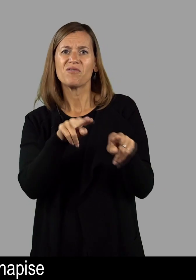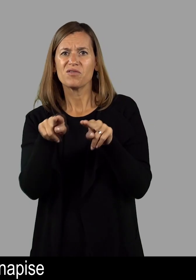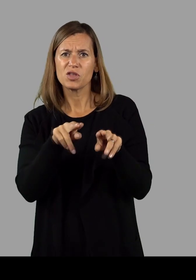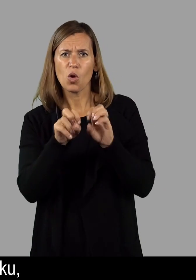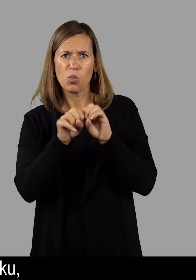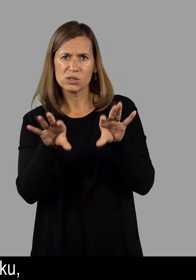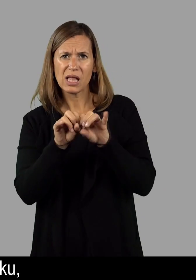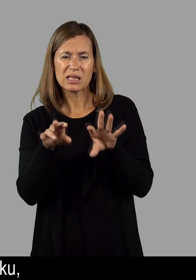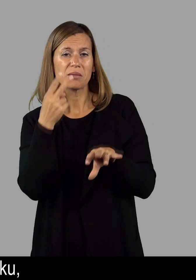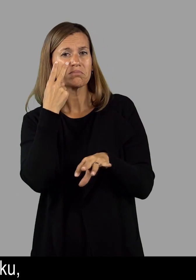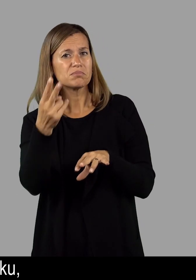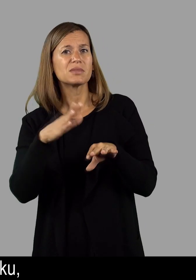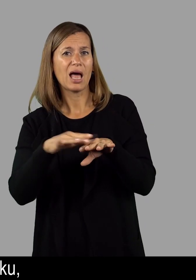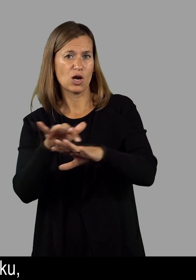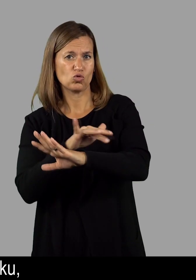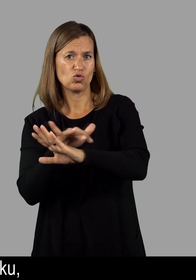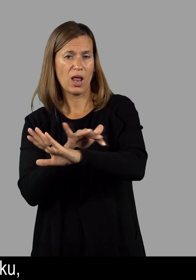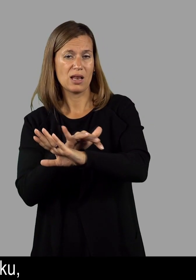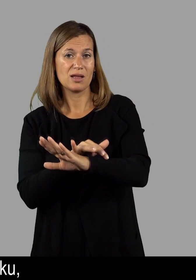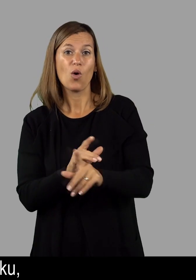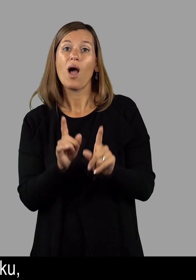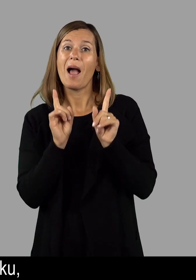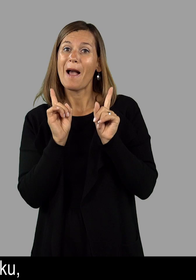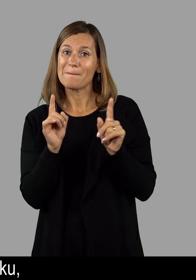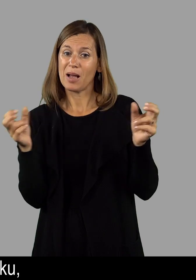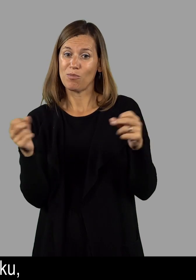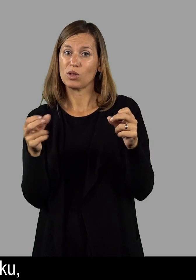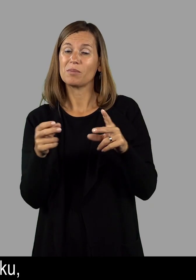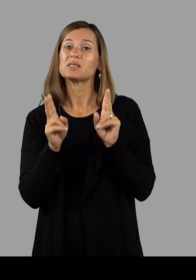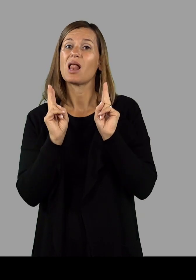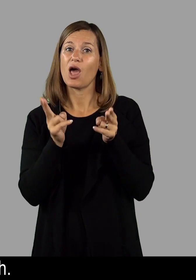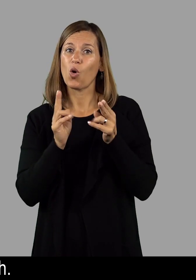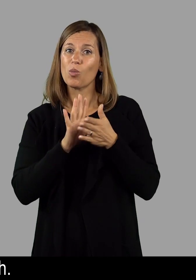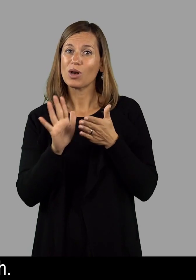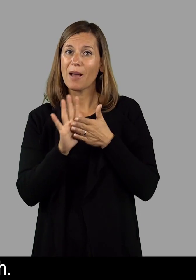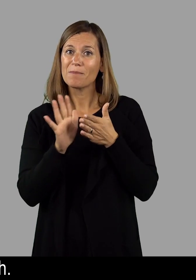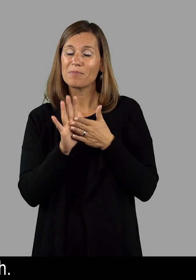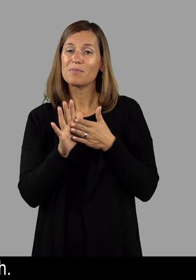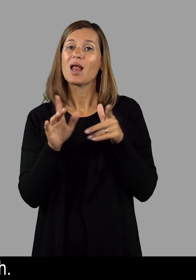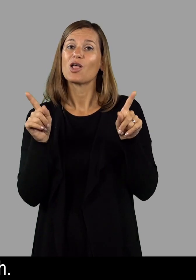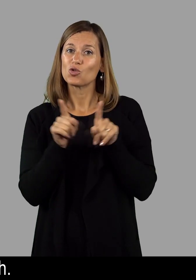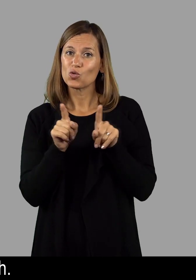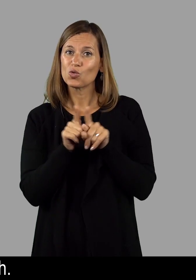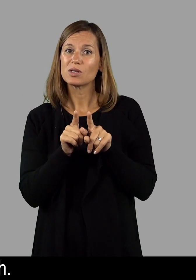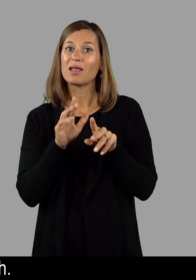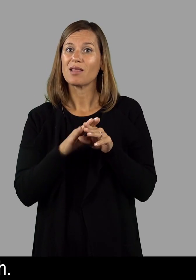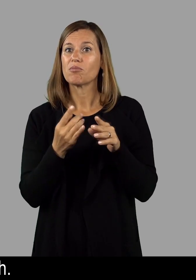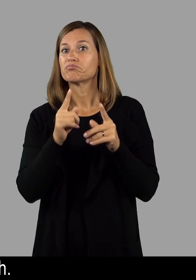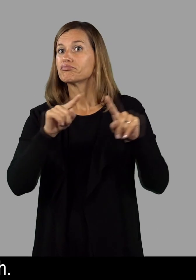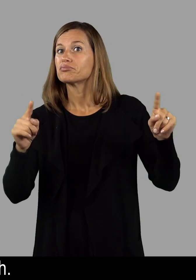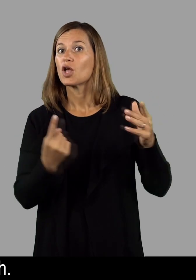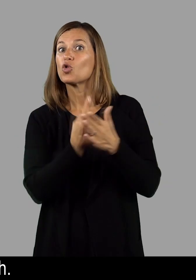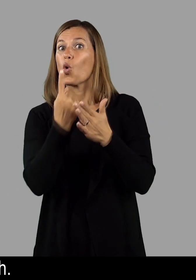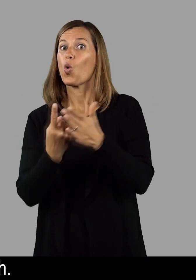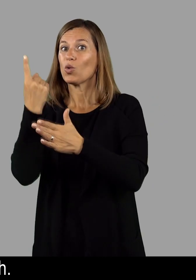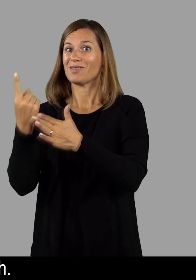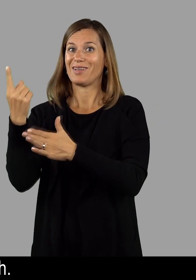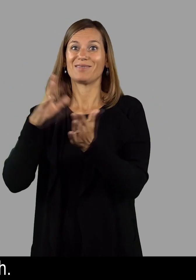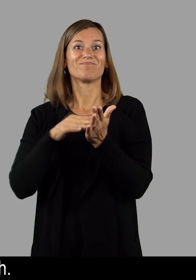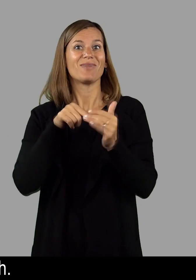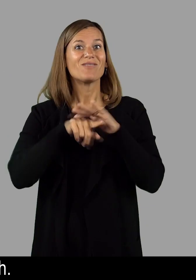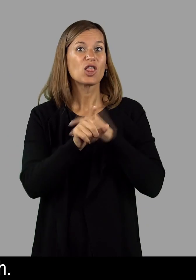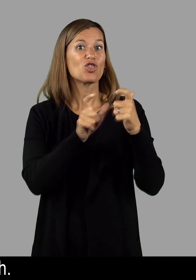videoposnetkih, ki jih gledamo na računalniku, vendar se podnapise lahko uporabijo predvsem tudi na dogodkih, v